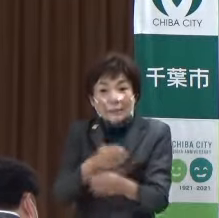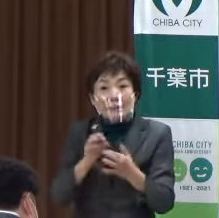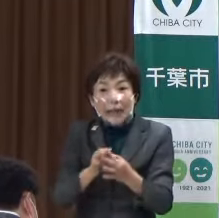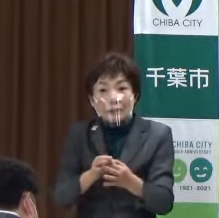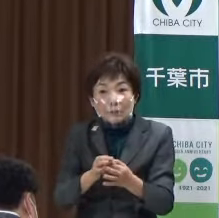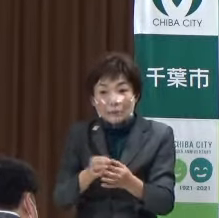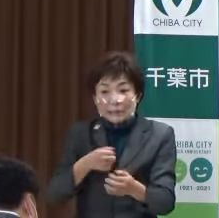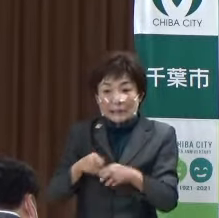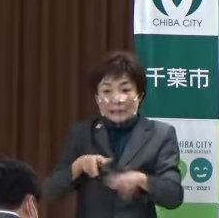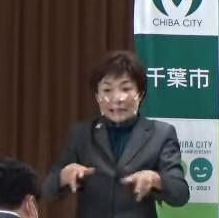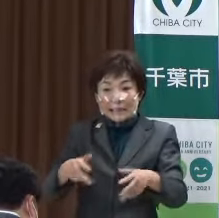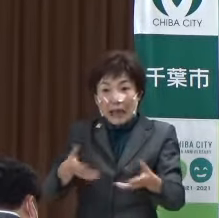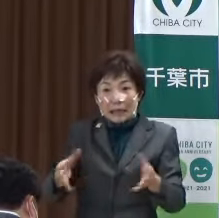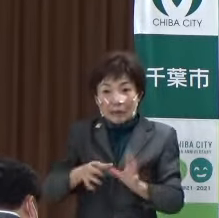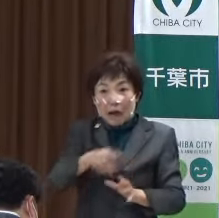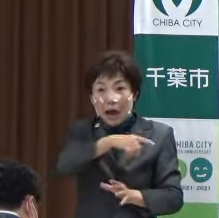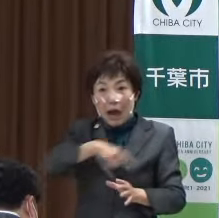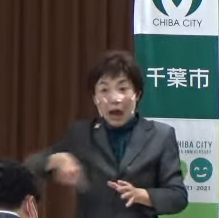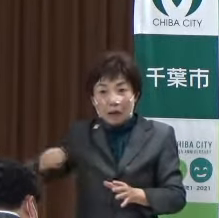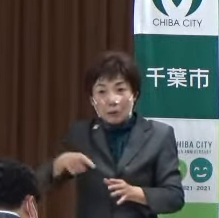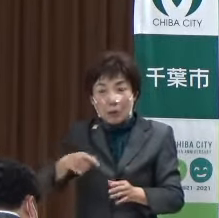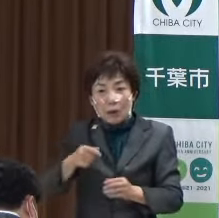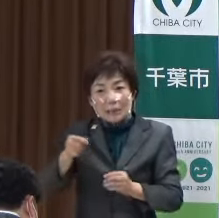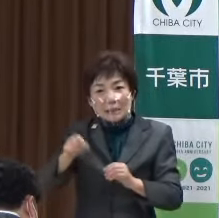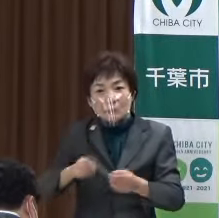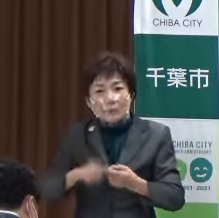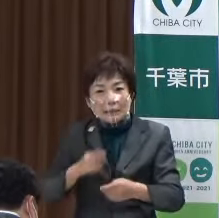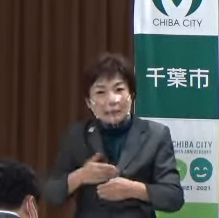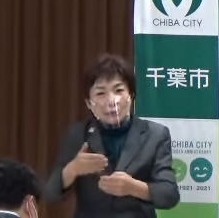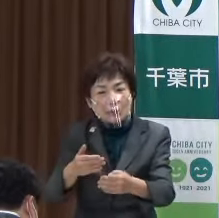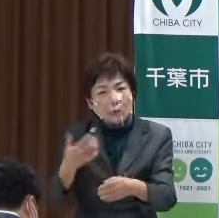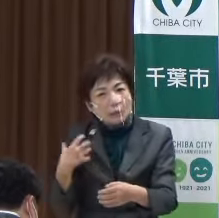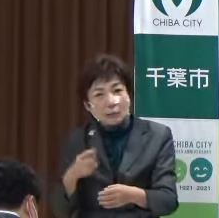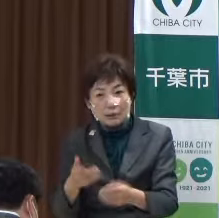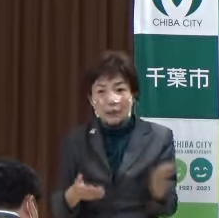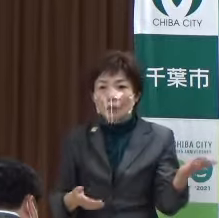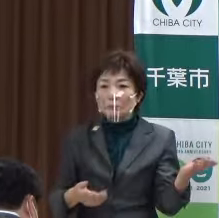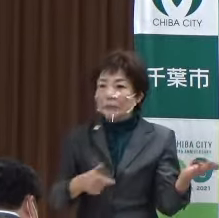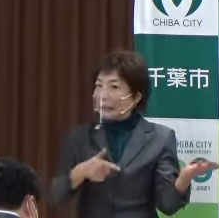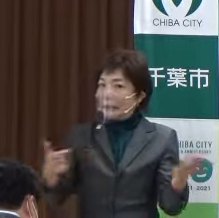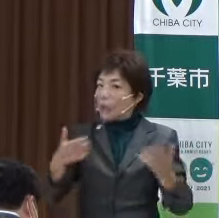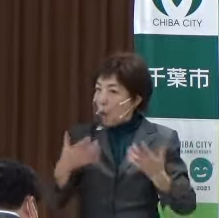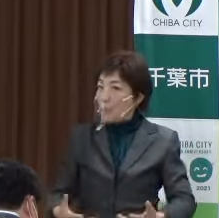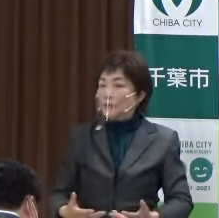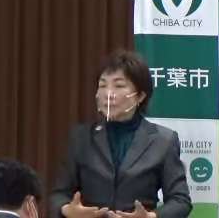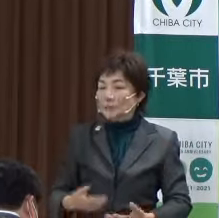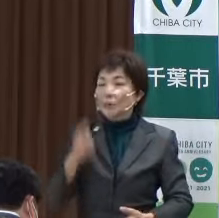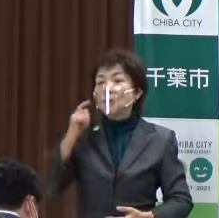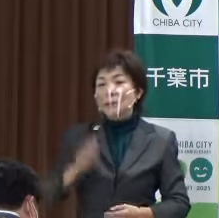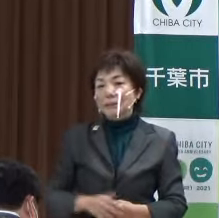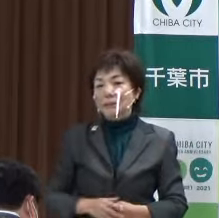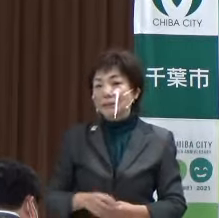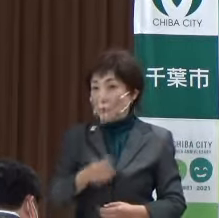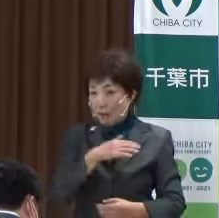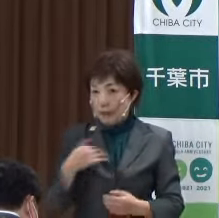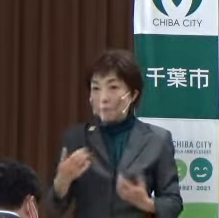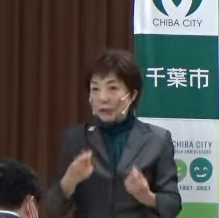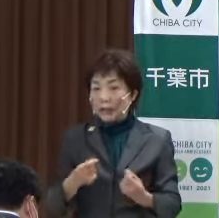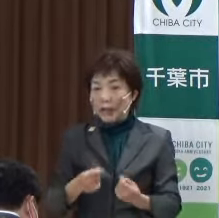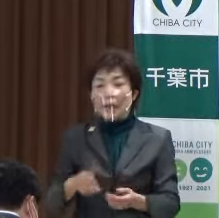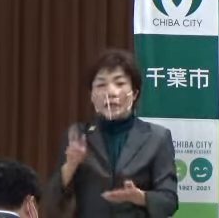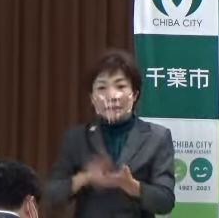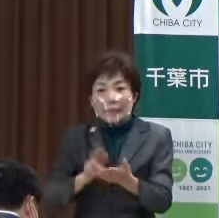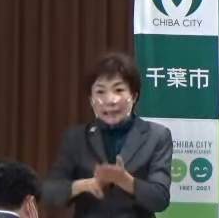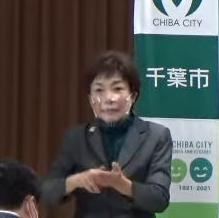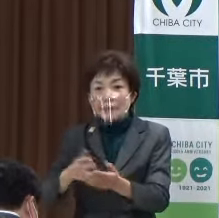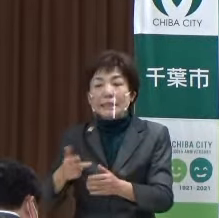その自治体側の事務作業の負担というのはどういうふうにお考えでしょうか。 いや、これはもうかなり重いというふうに思います。我々もですので、指定都